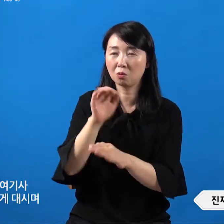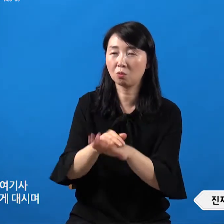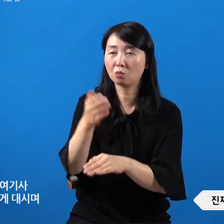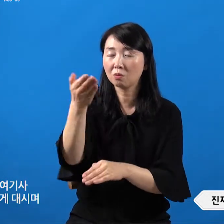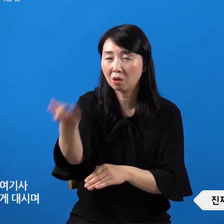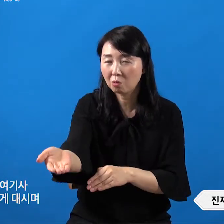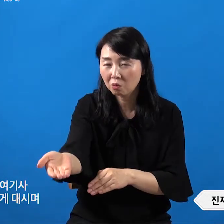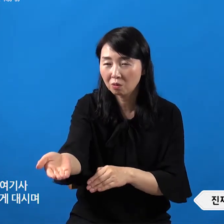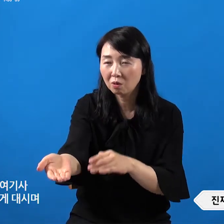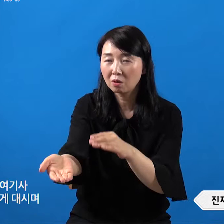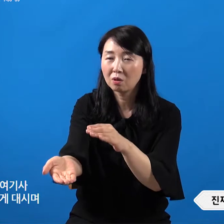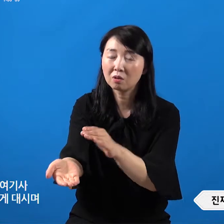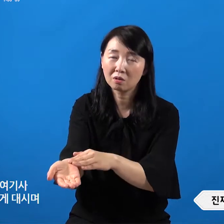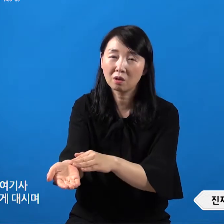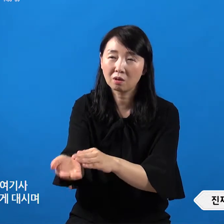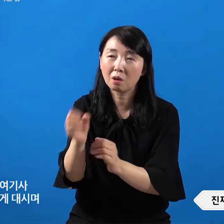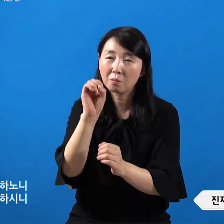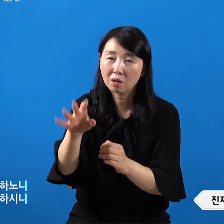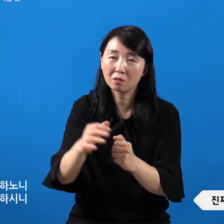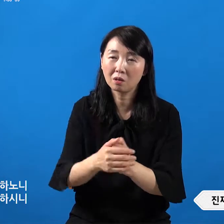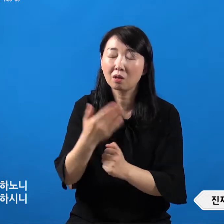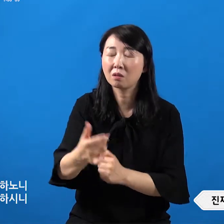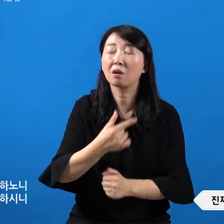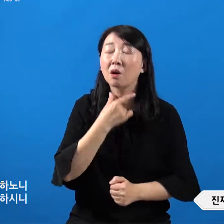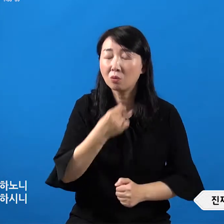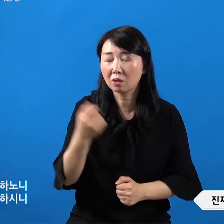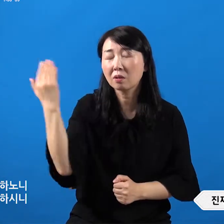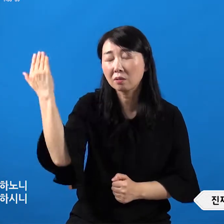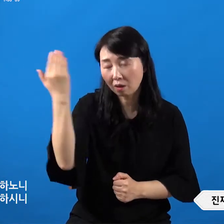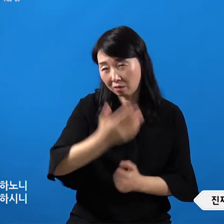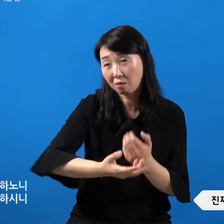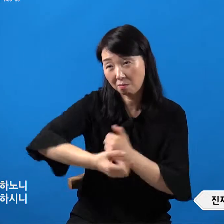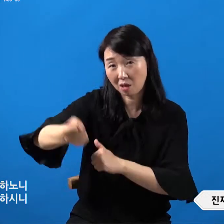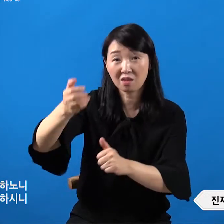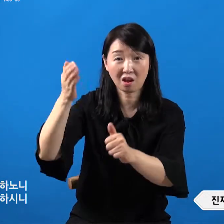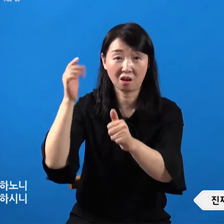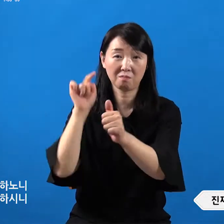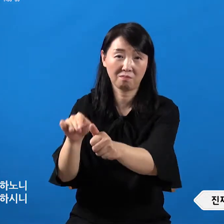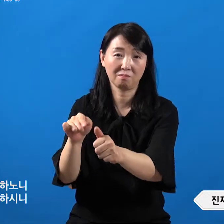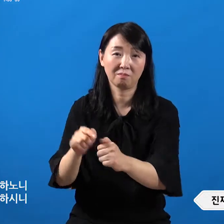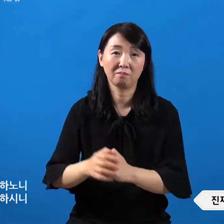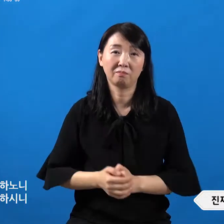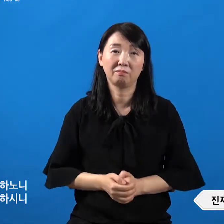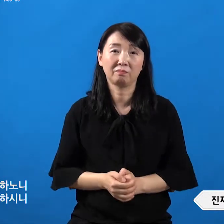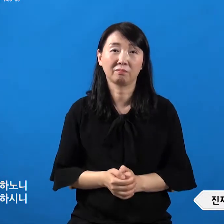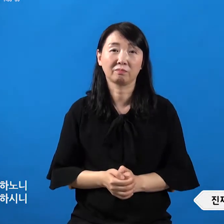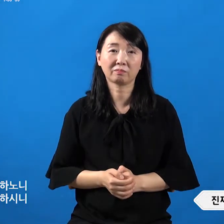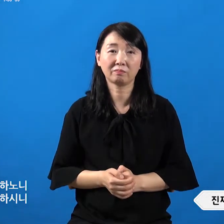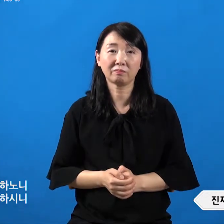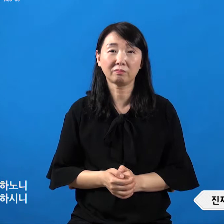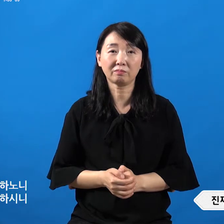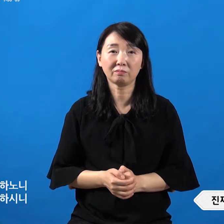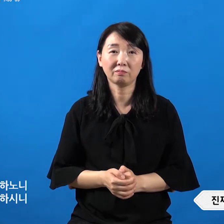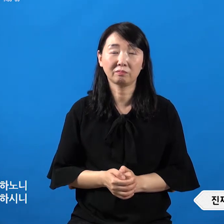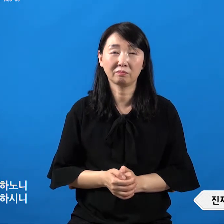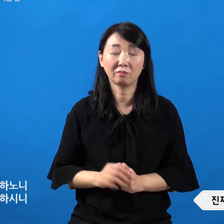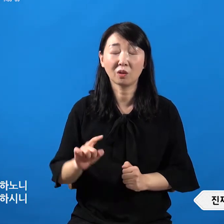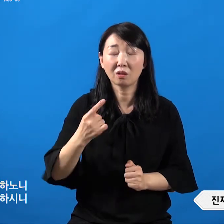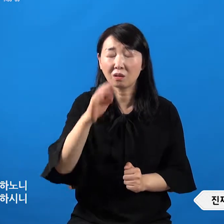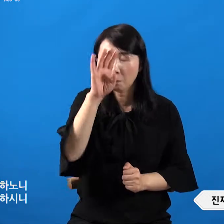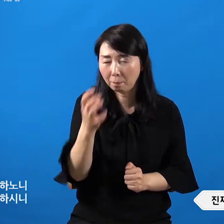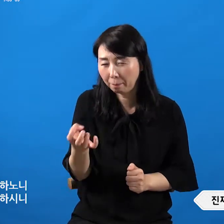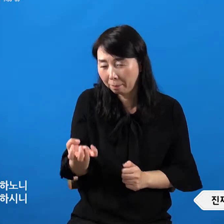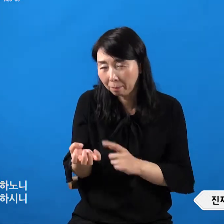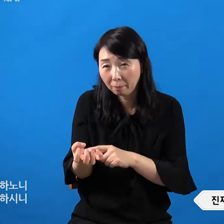손을 내밀어 그에게 대시며 이르시되 내가 원하노니 깨끗함을 받으라 하시니. 그 당시